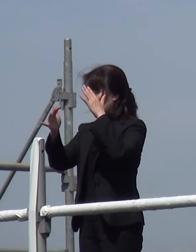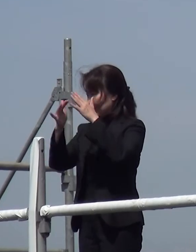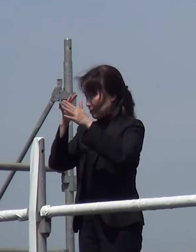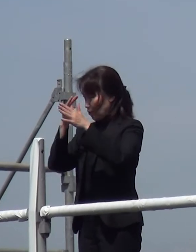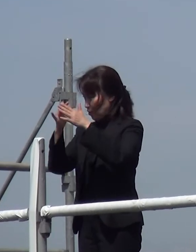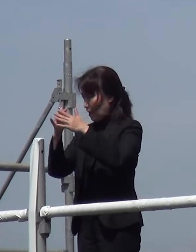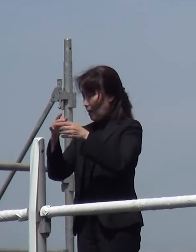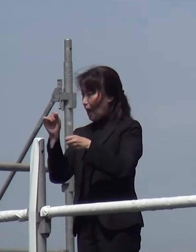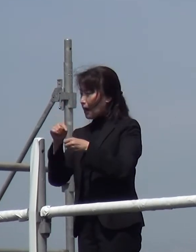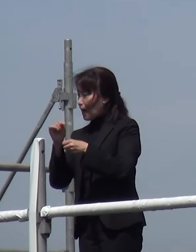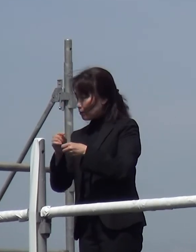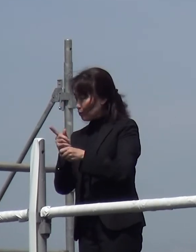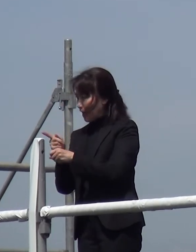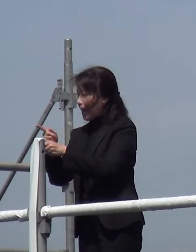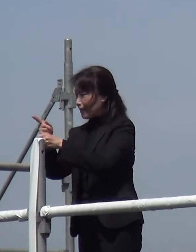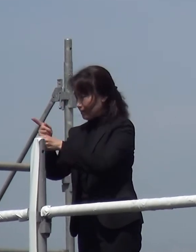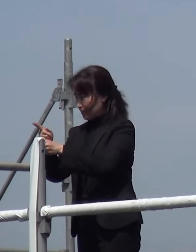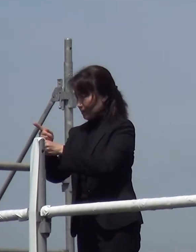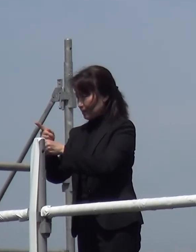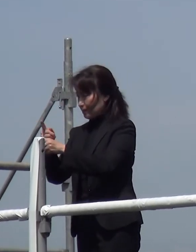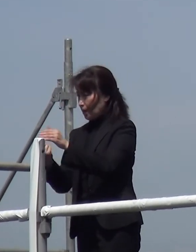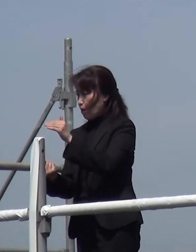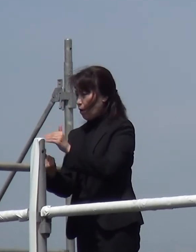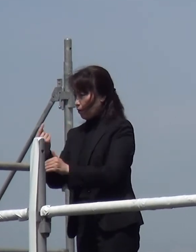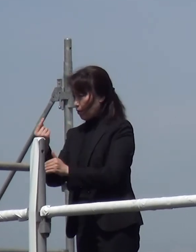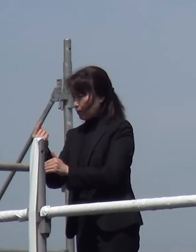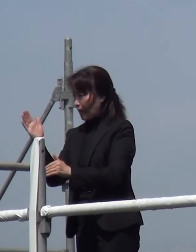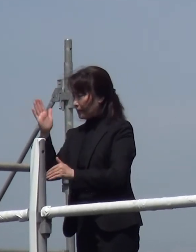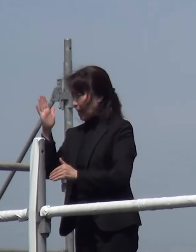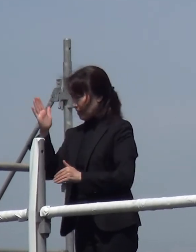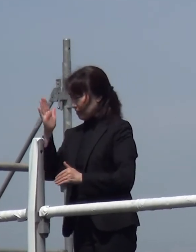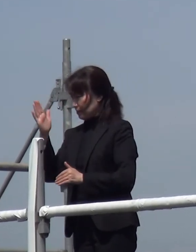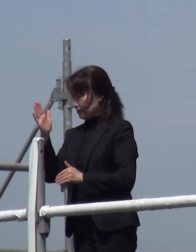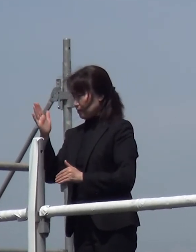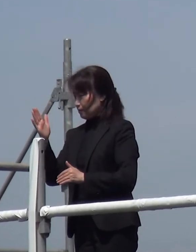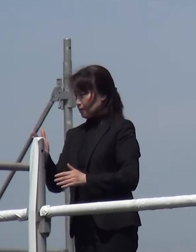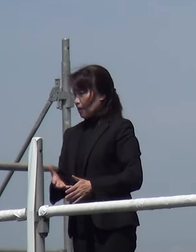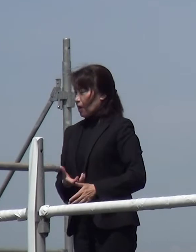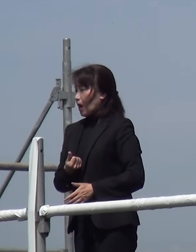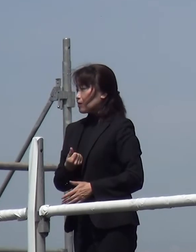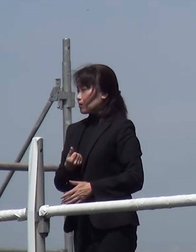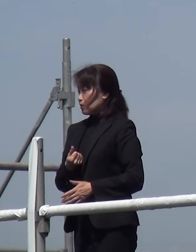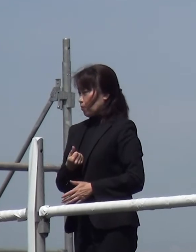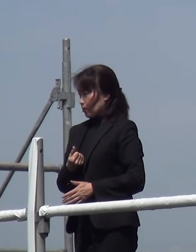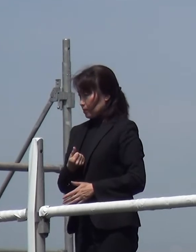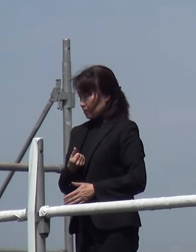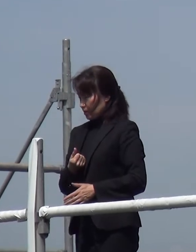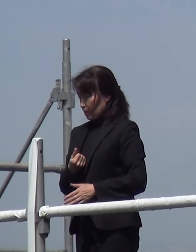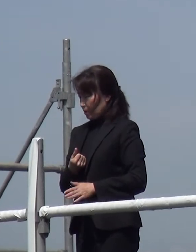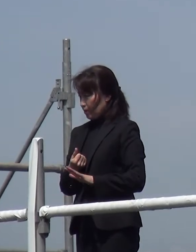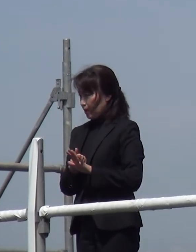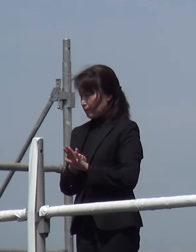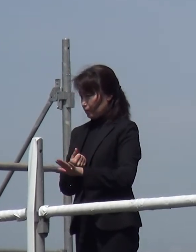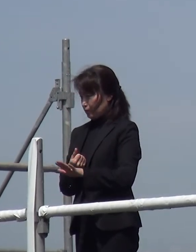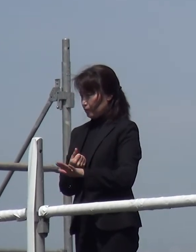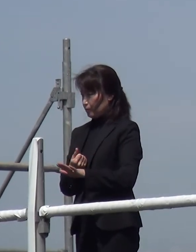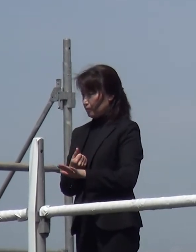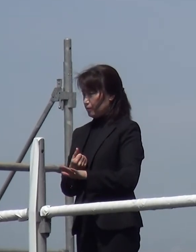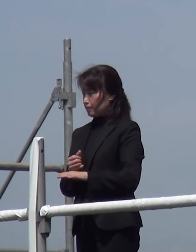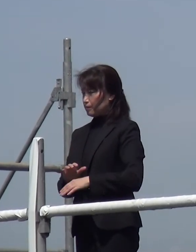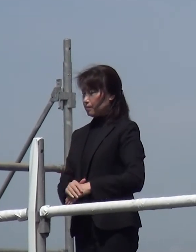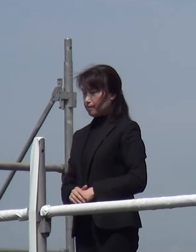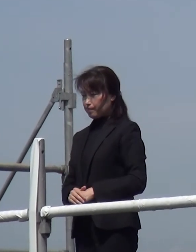核兵器によって起こらないということを確信を持っているのではない、むし